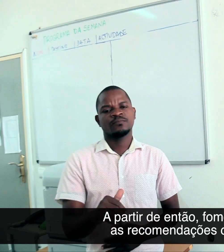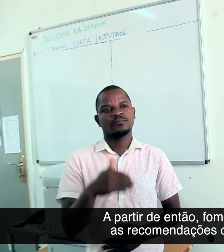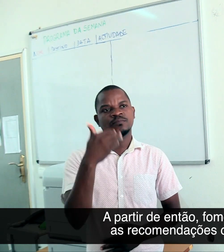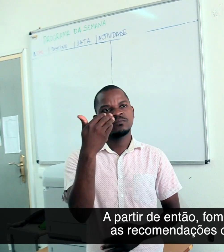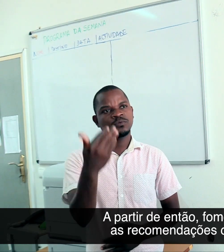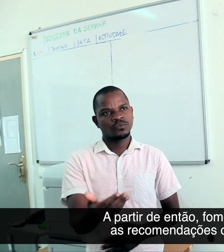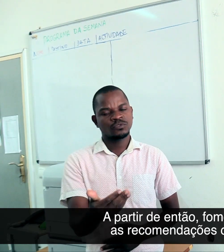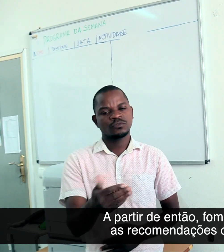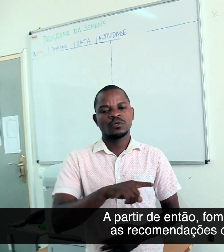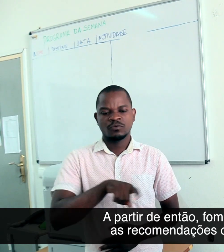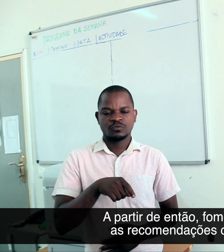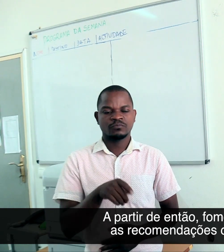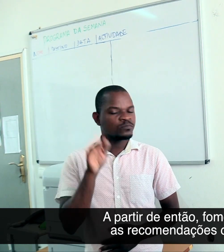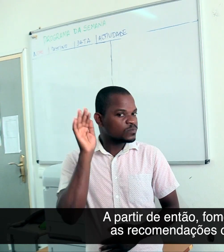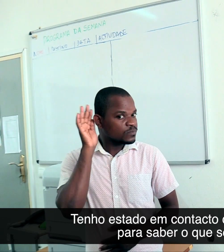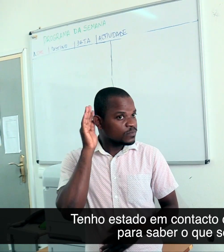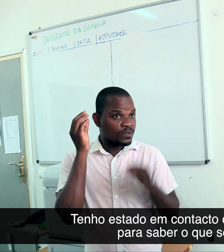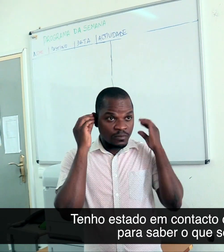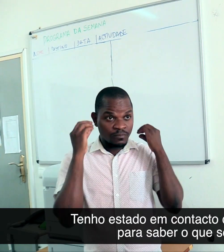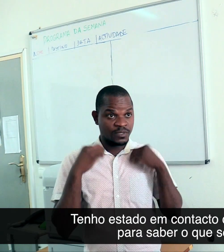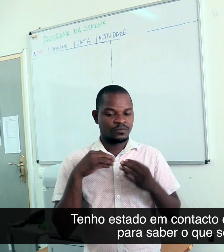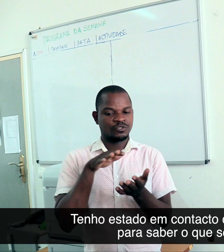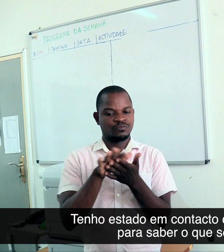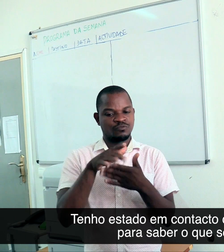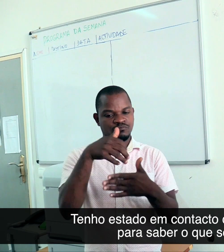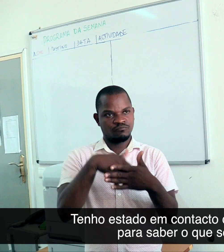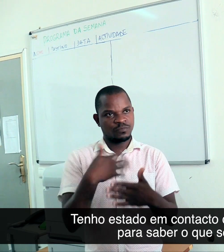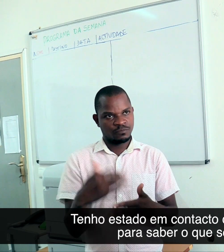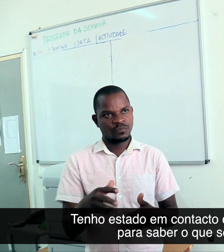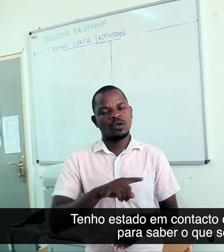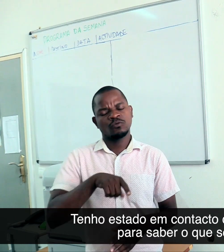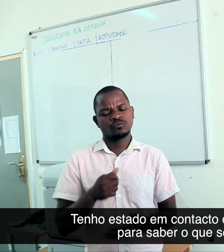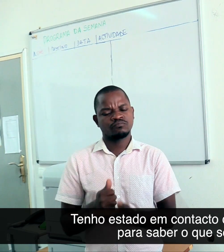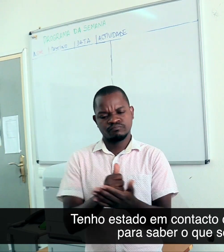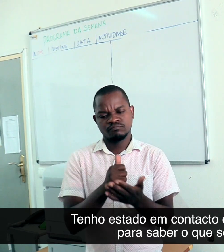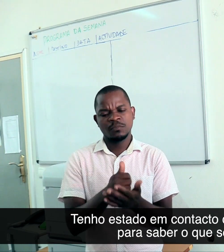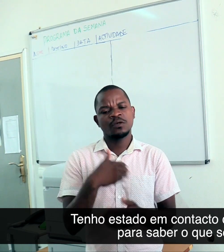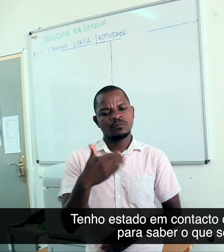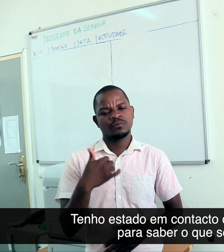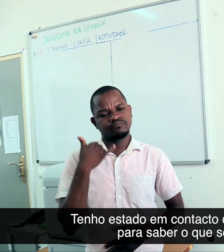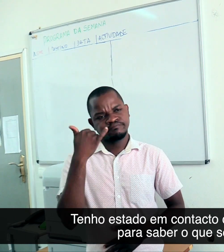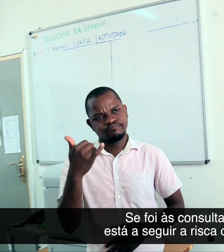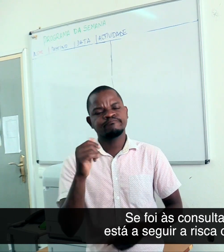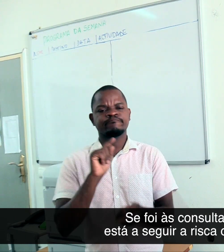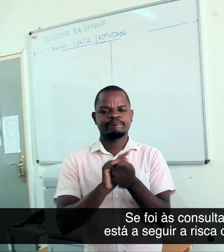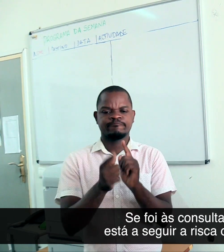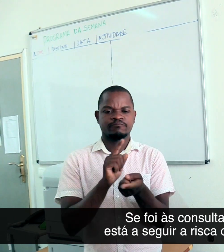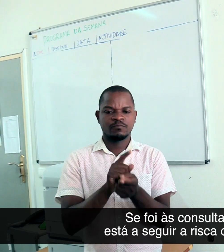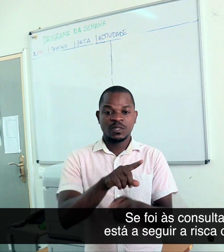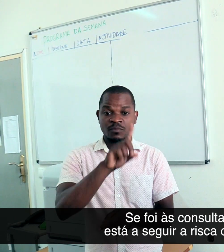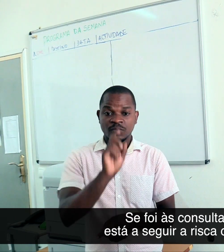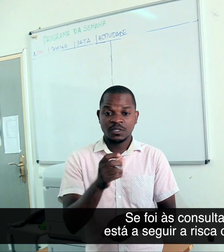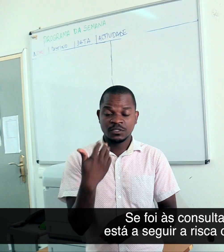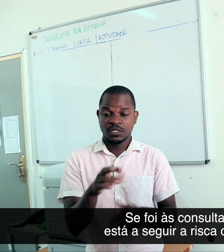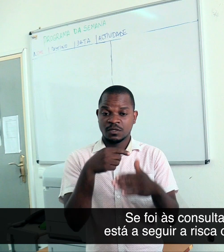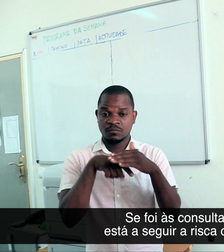seguindo todas as recomendações que foram dadas. Tenho estado em contato com ela frequentemente para saber o que é que está a passar, se foi as